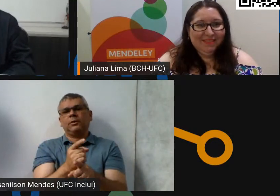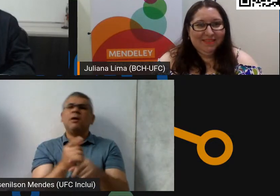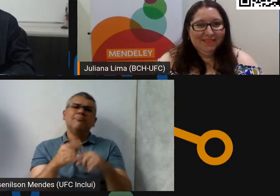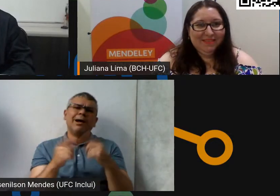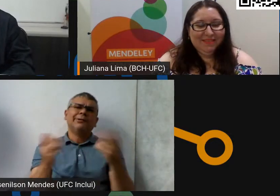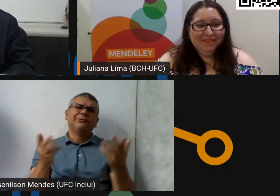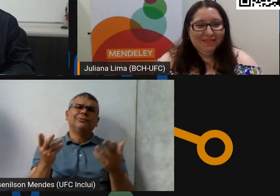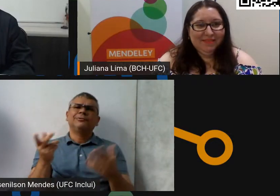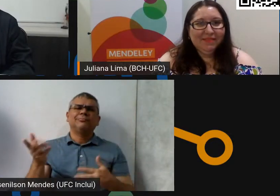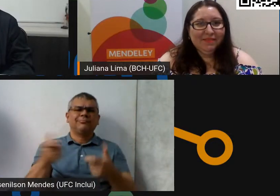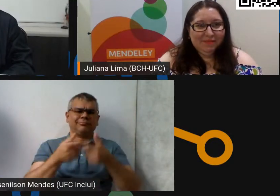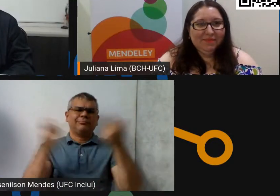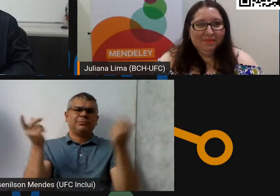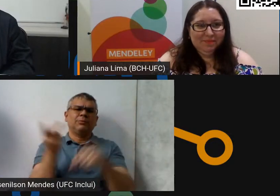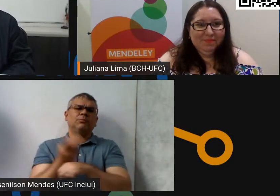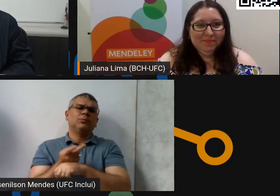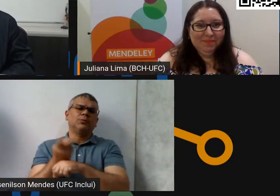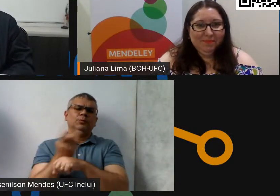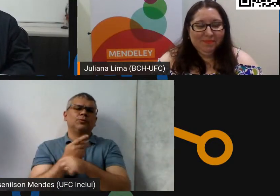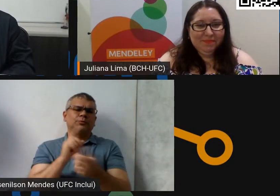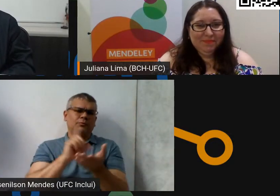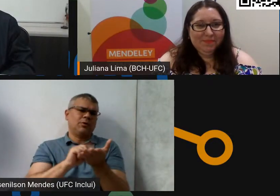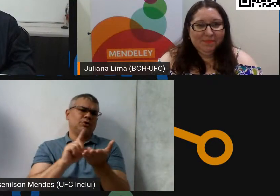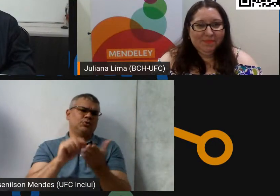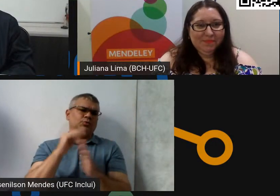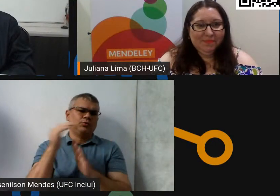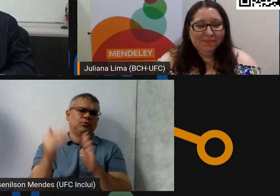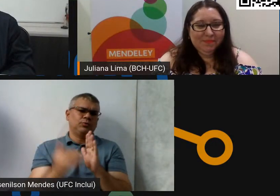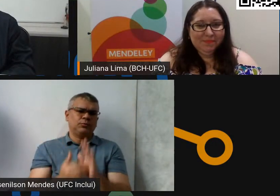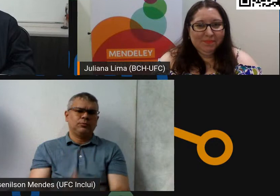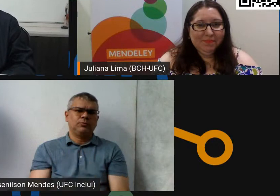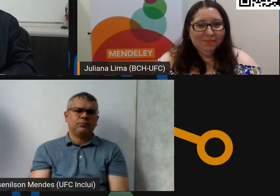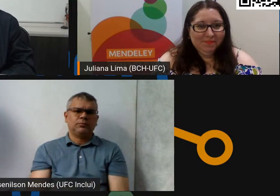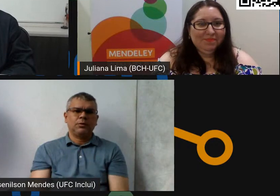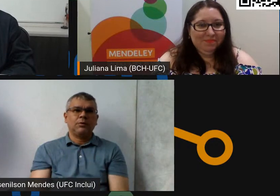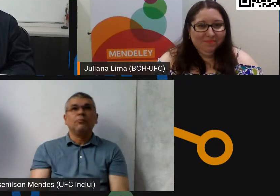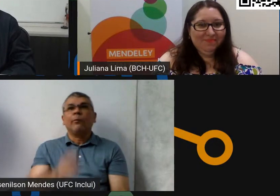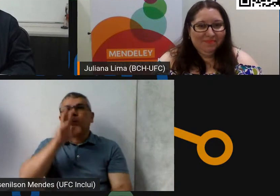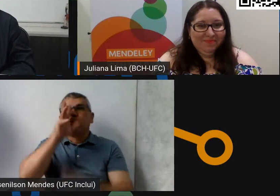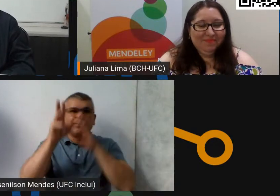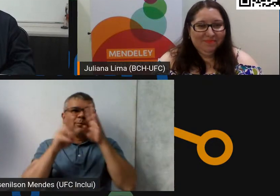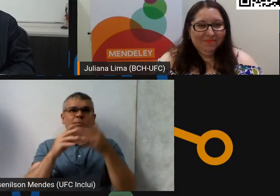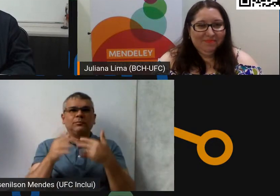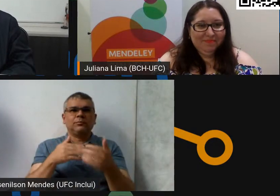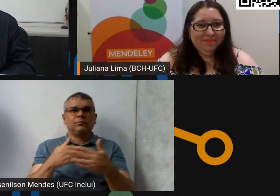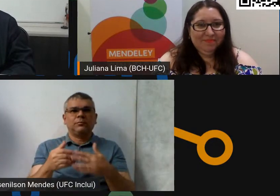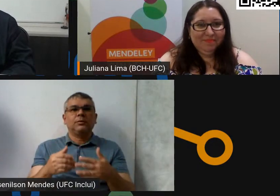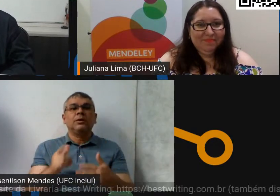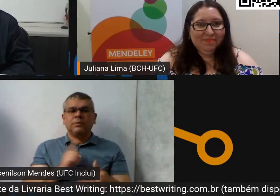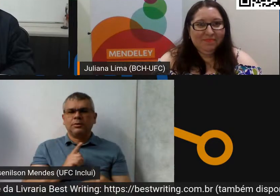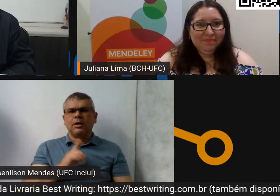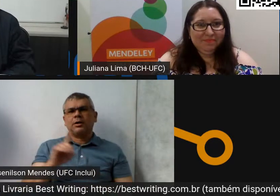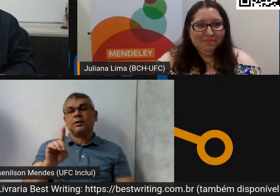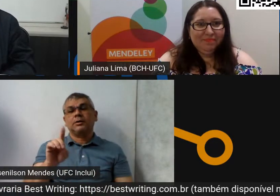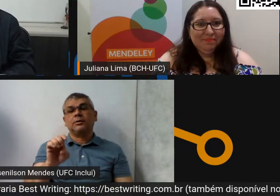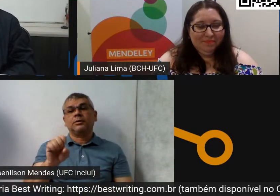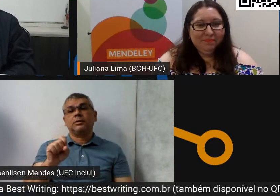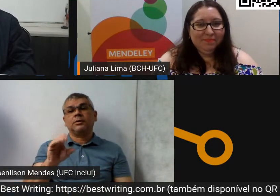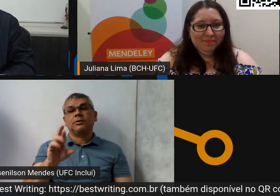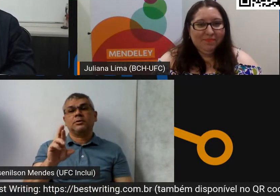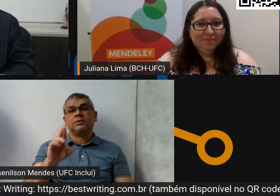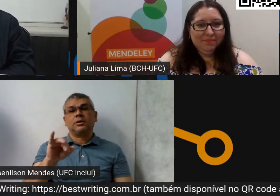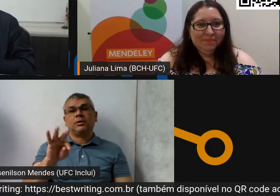com os descritores também, né? Não é só a palavra, eu invento qualquer palavra, né? Tem os descritores que padronizam as palavras